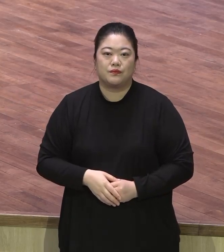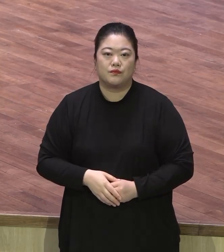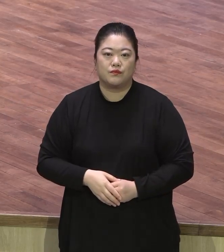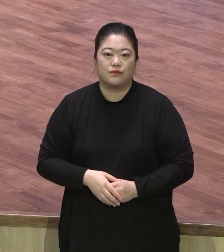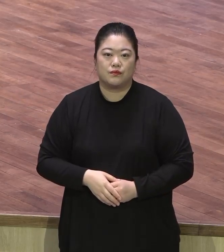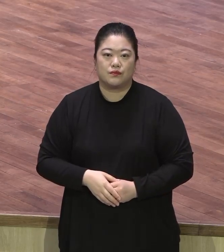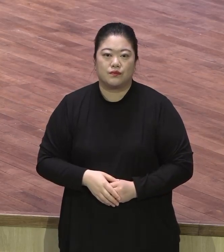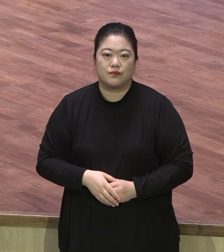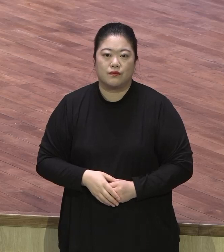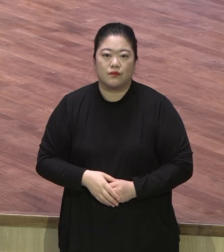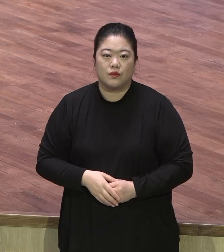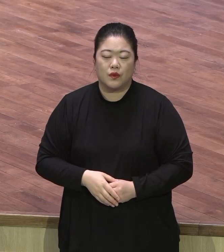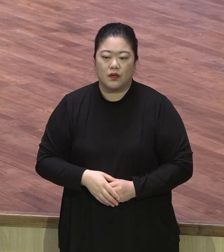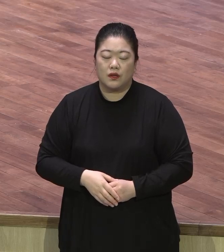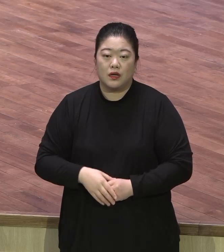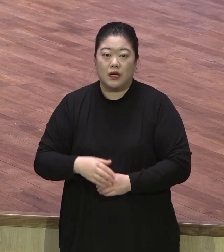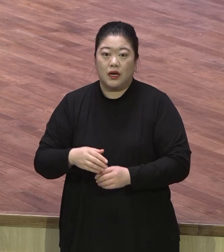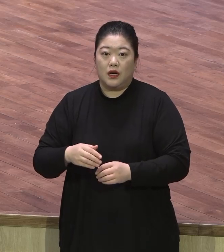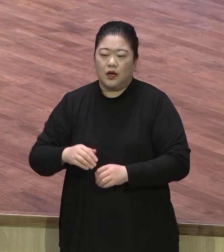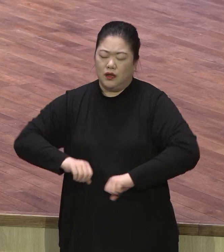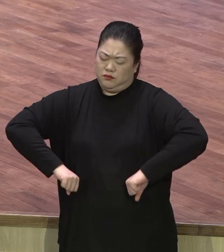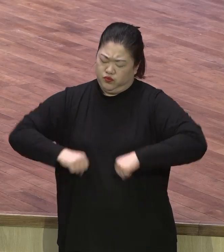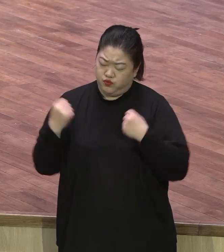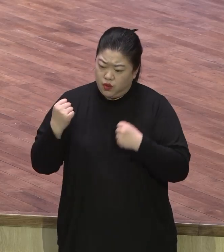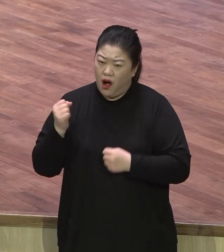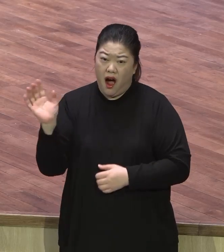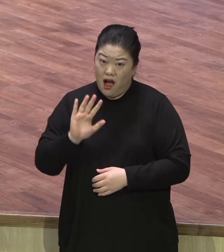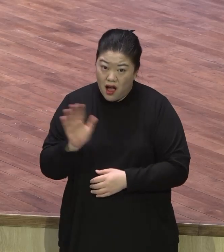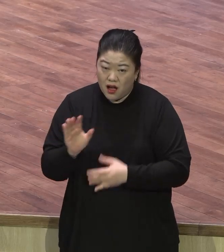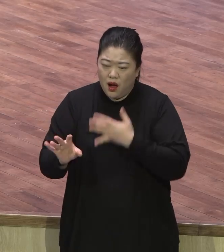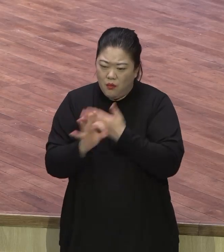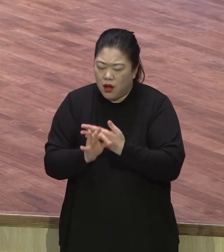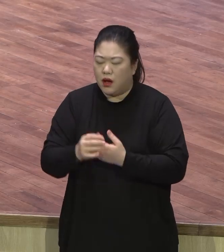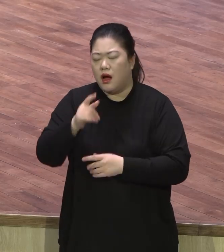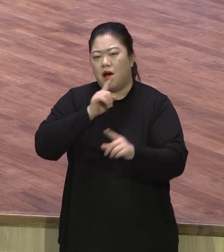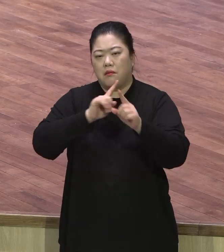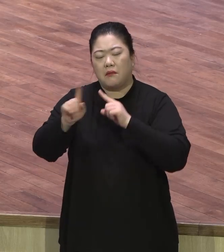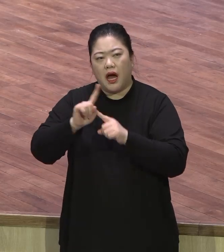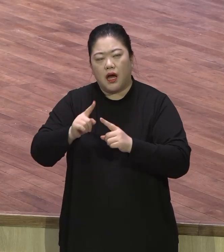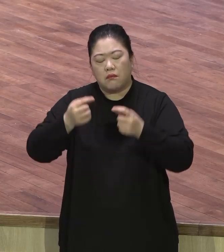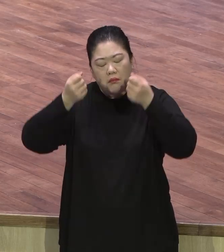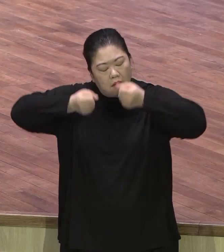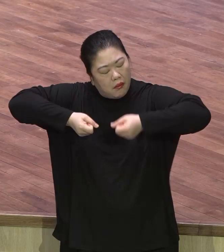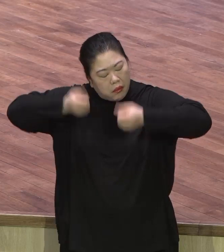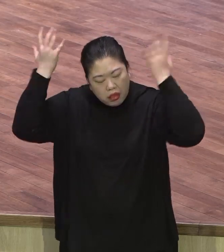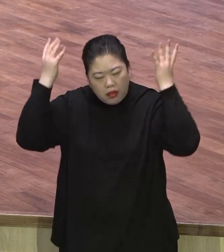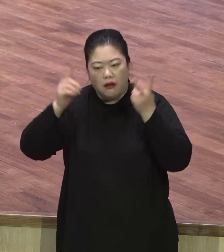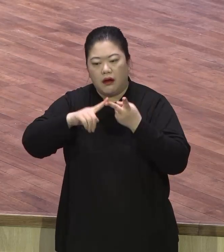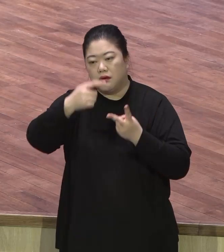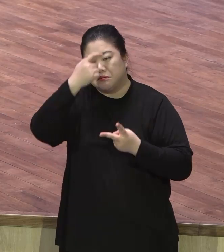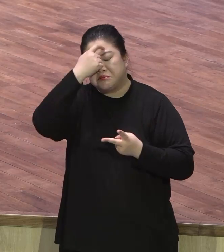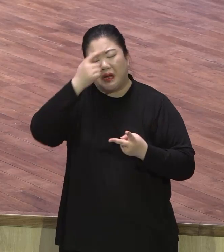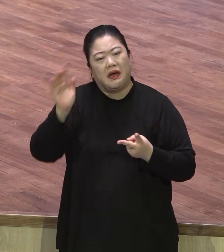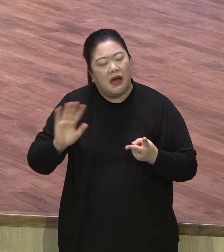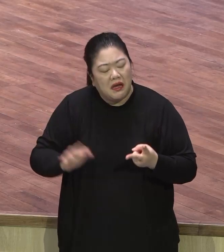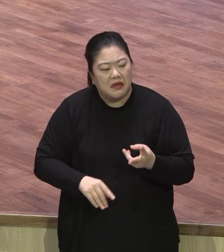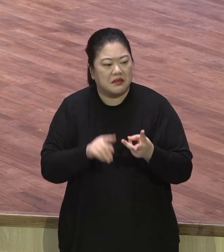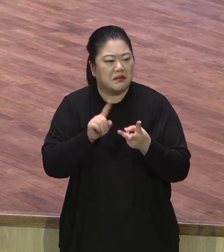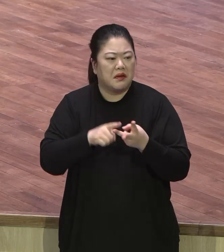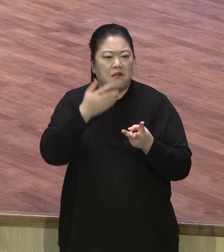순종을 안 할 뿐만 아니라 말씀도 없고 기도도 하지 않고 복음도 모르고 그냥 자기